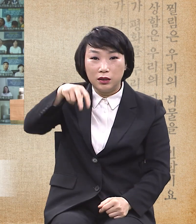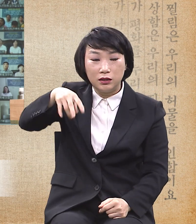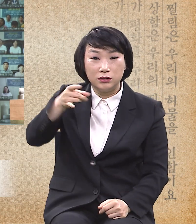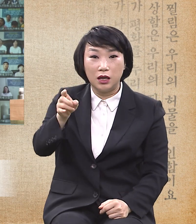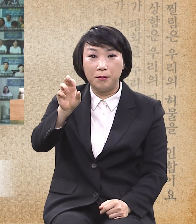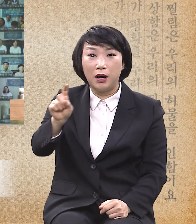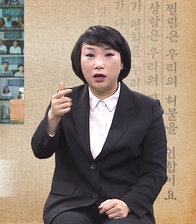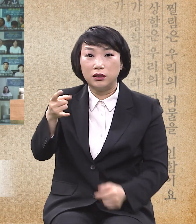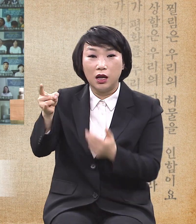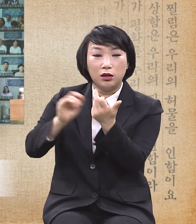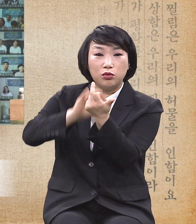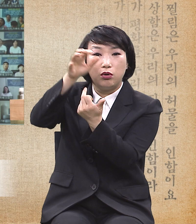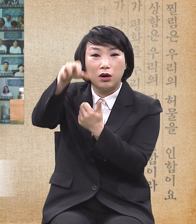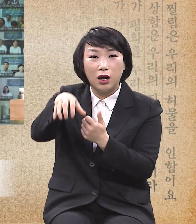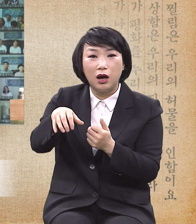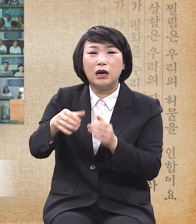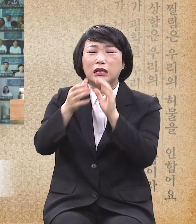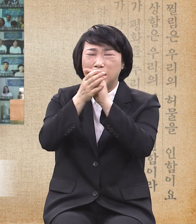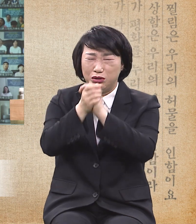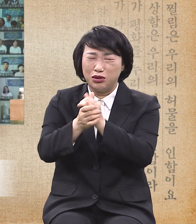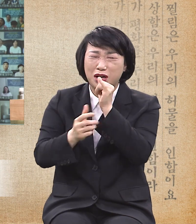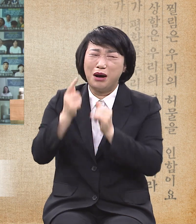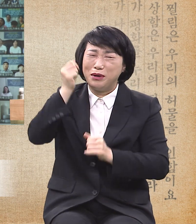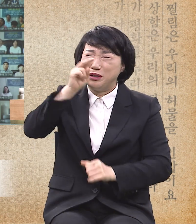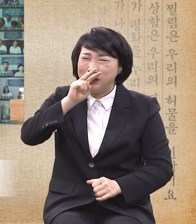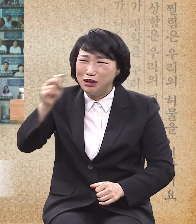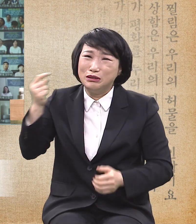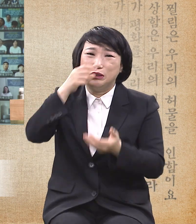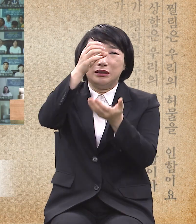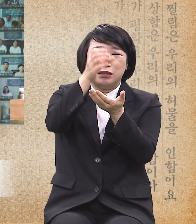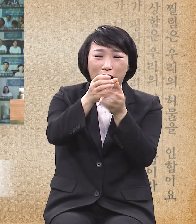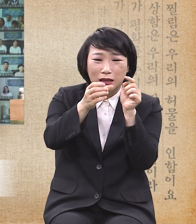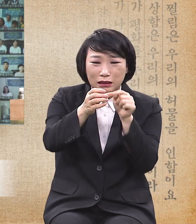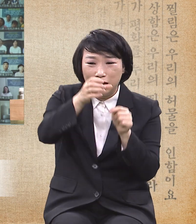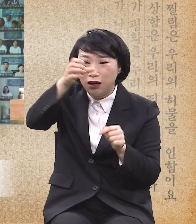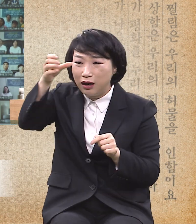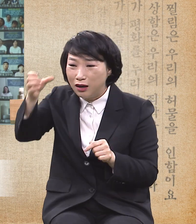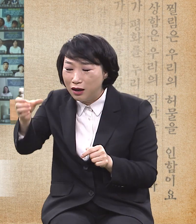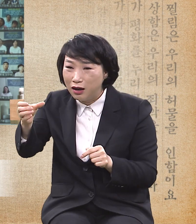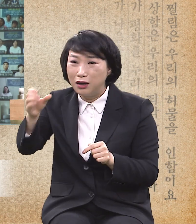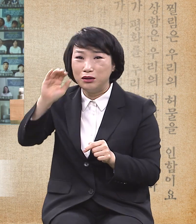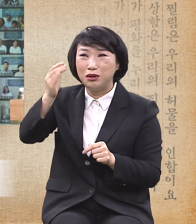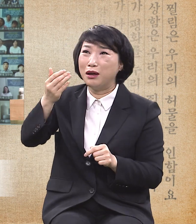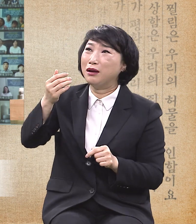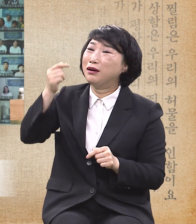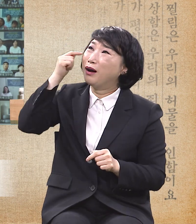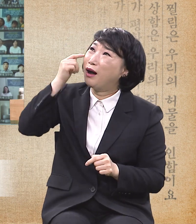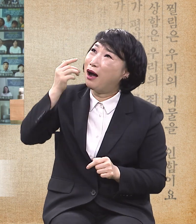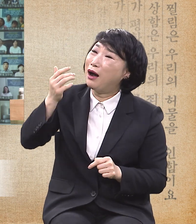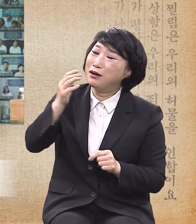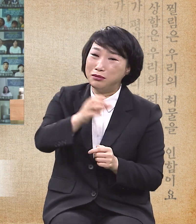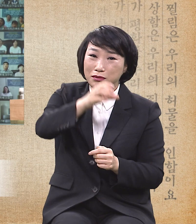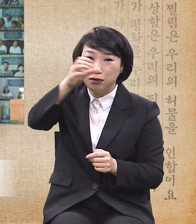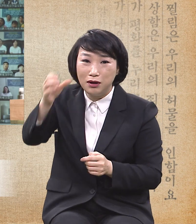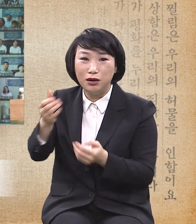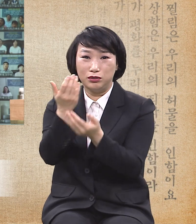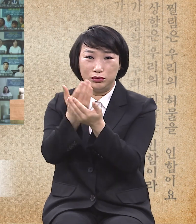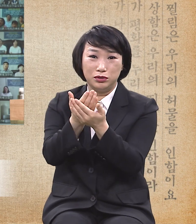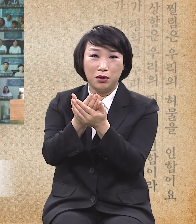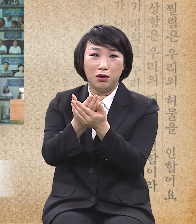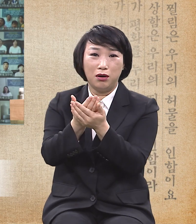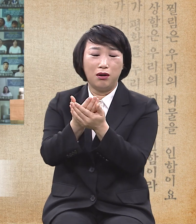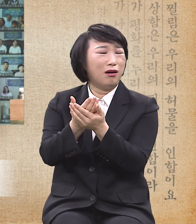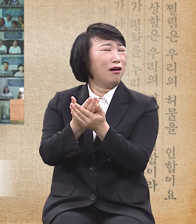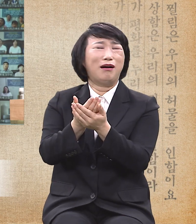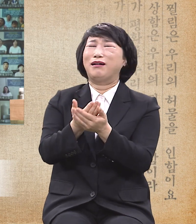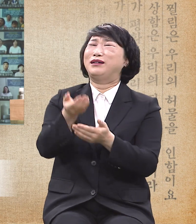아버지 이 쓴잔이 나에게서 비껴 지나갈 수만 있거든 지나가게